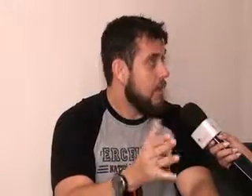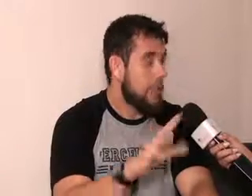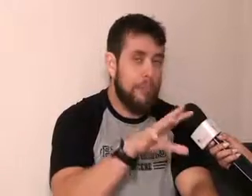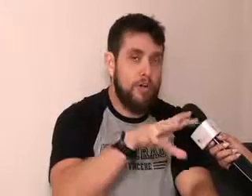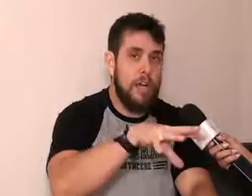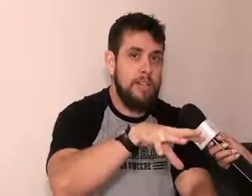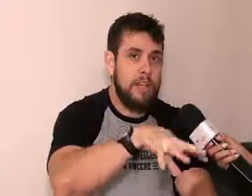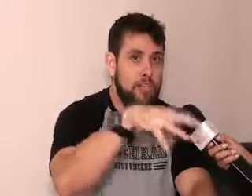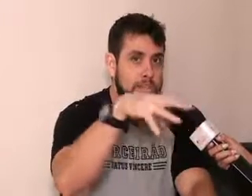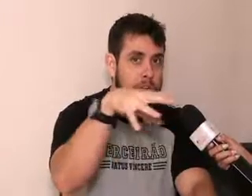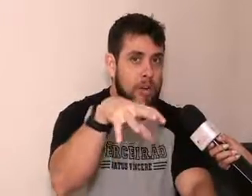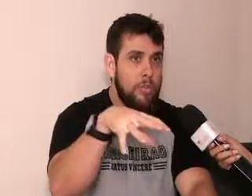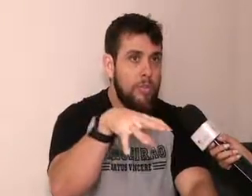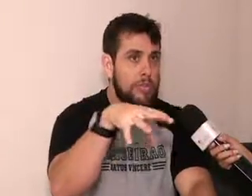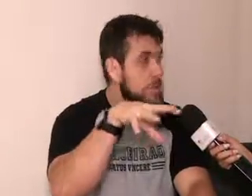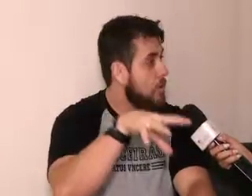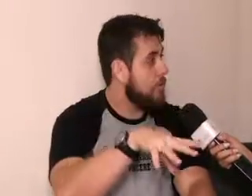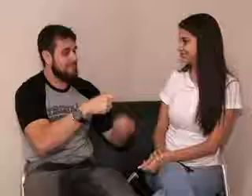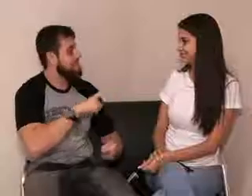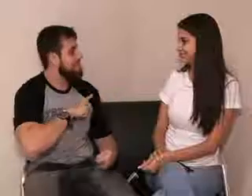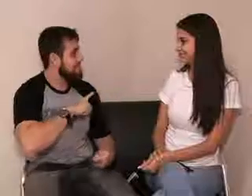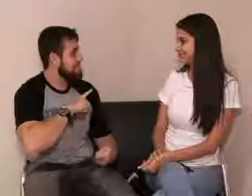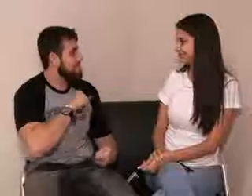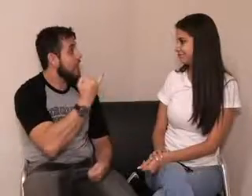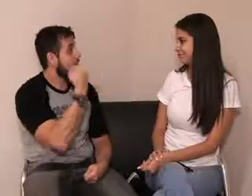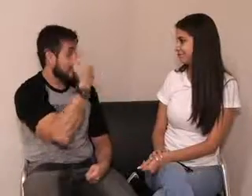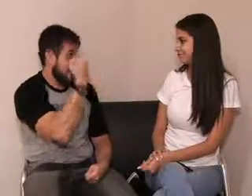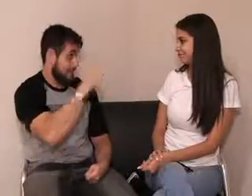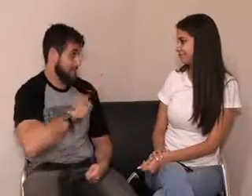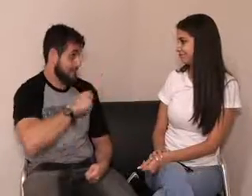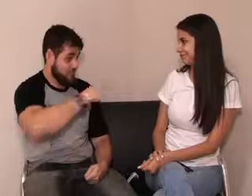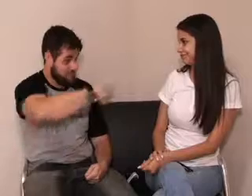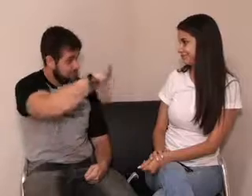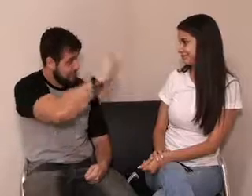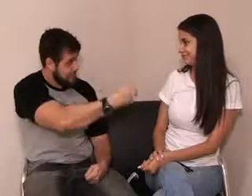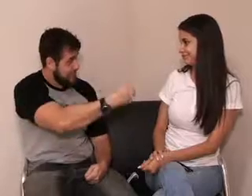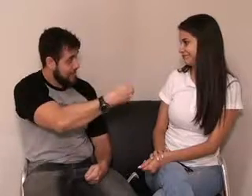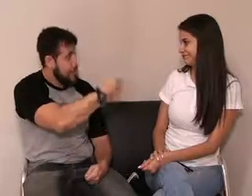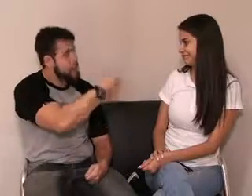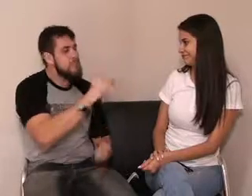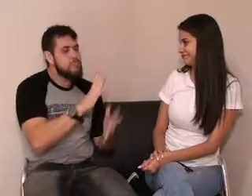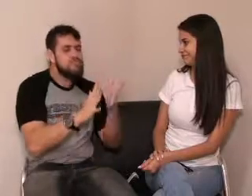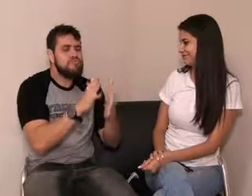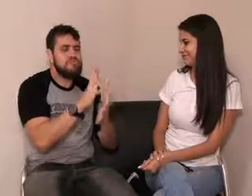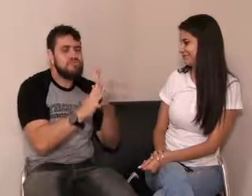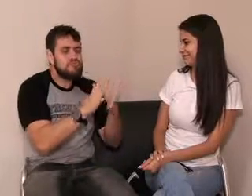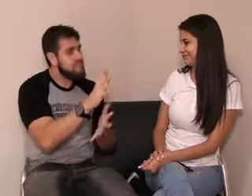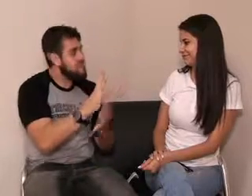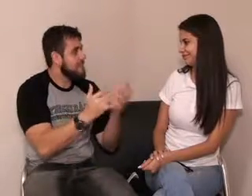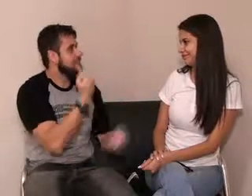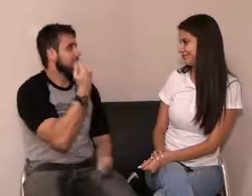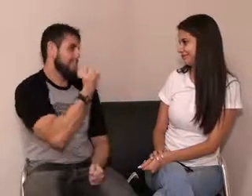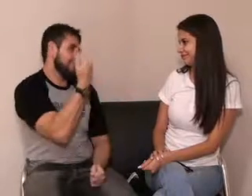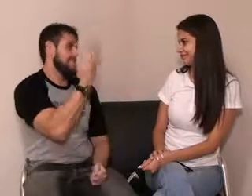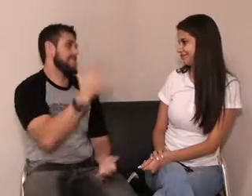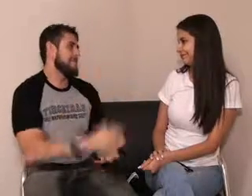né? Uma faculdade que está surgindo agora no Tocantins, com a UFT, tem em Porto, em alguns outros estados. Se não, a pessoa pode fazer também o